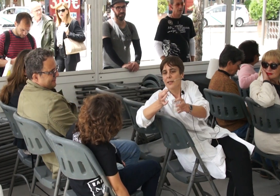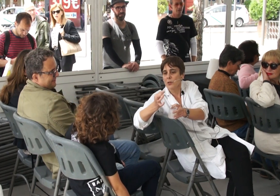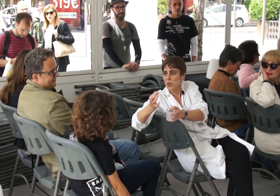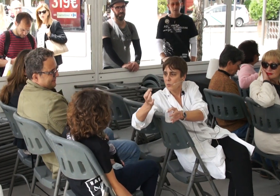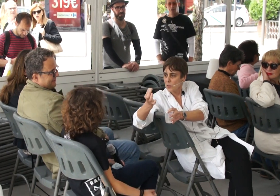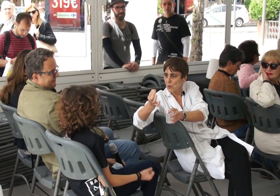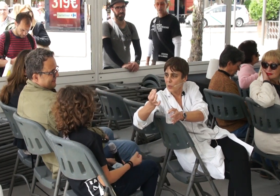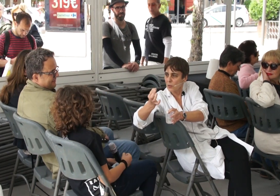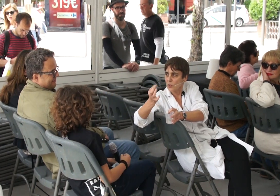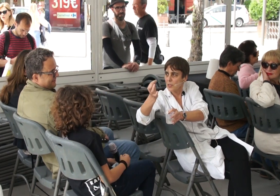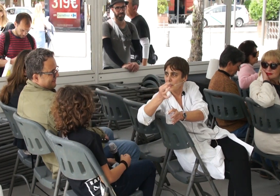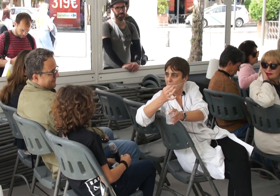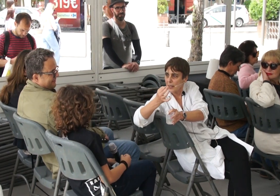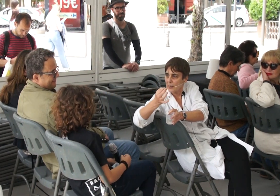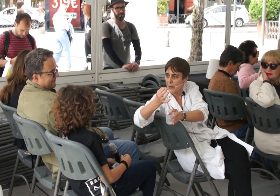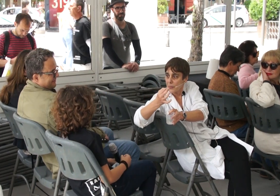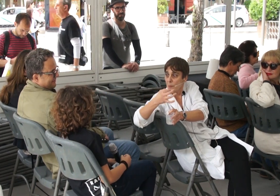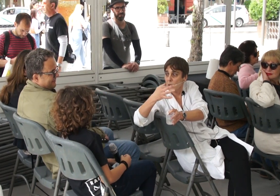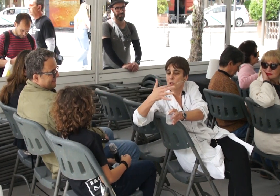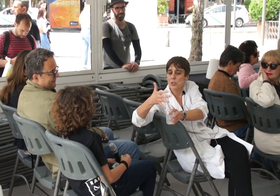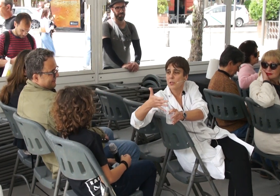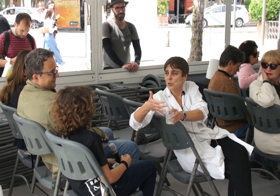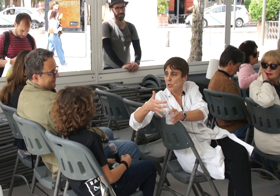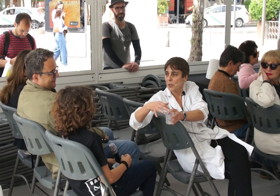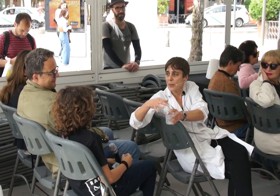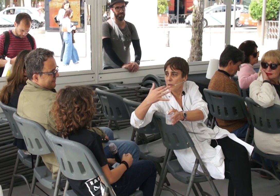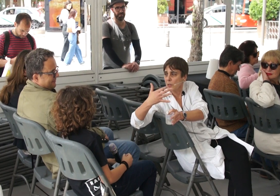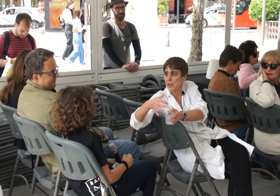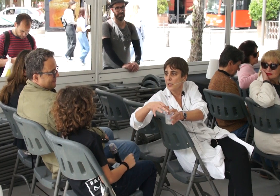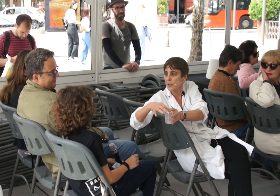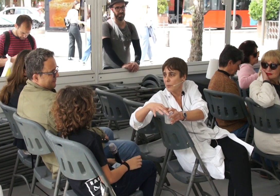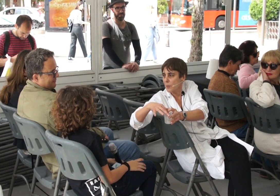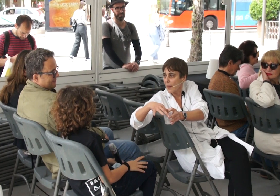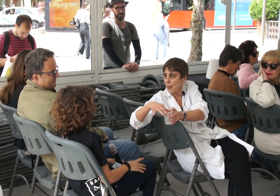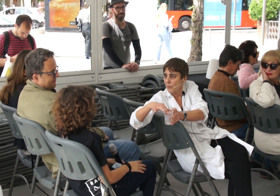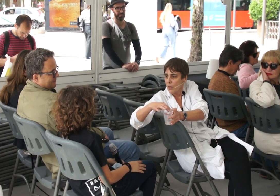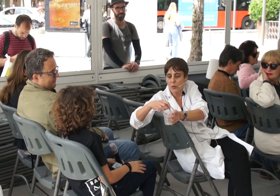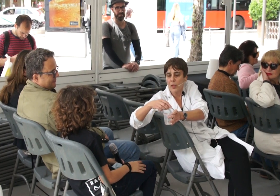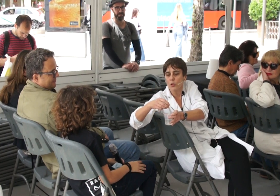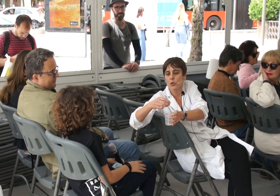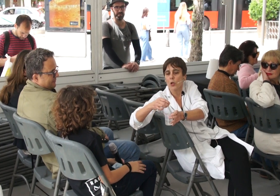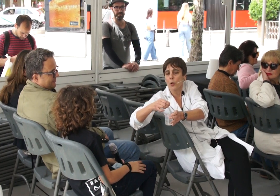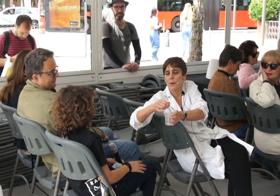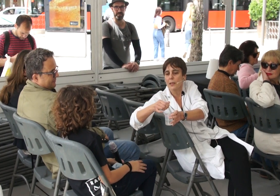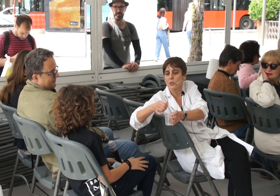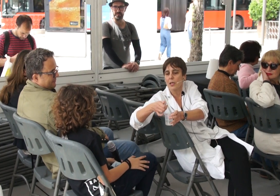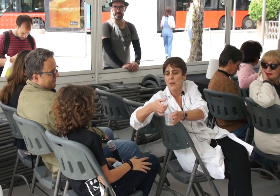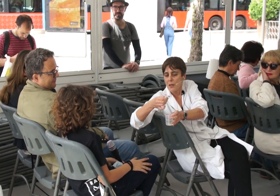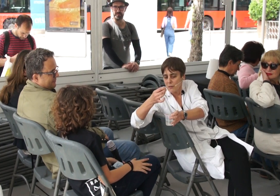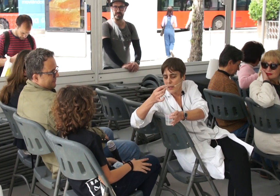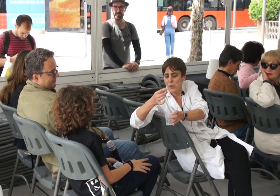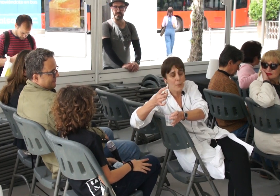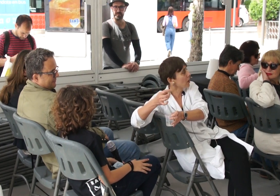ves que tienen todo un triangulito y distintas letras, porque son distintos tipos de plástico que tienen distintas propiedades. Entonces, no todos los plásticos